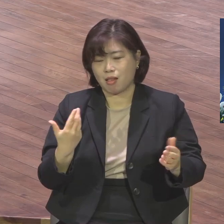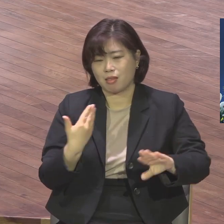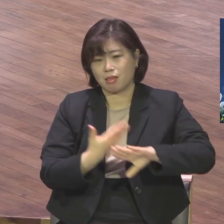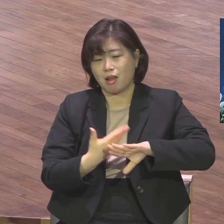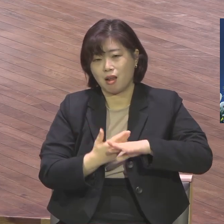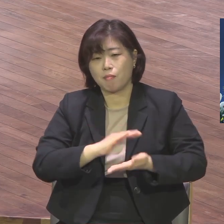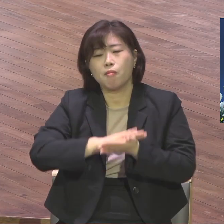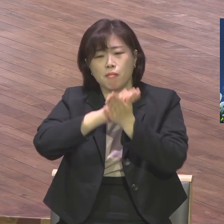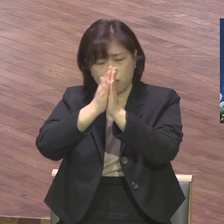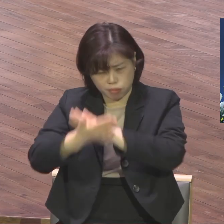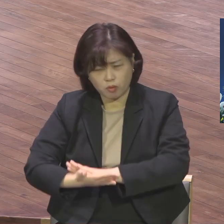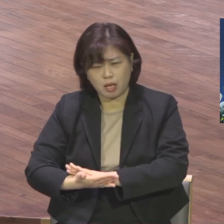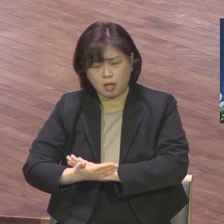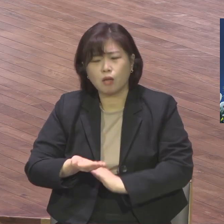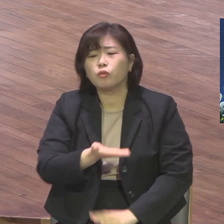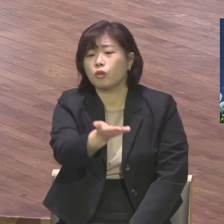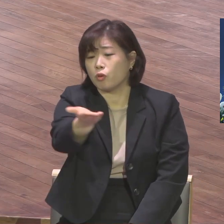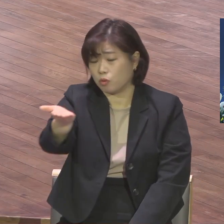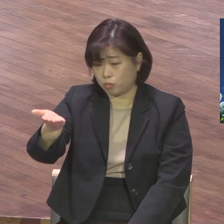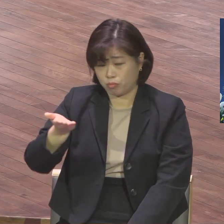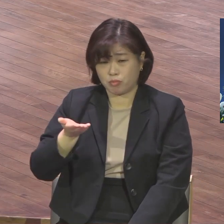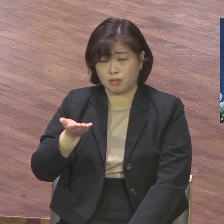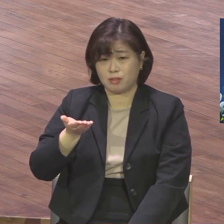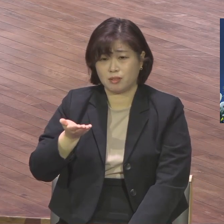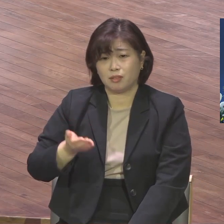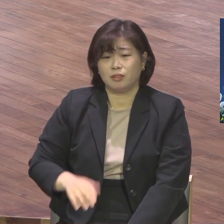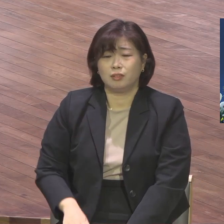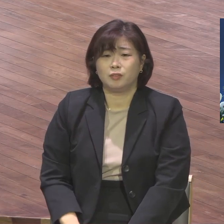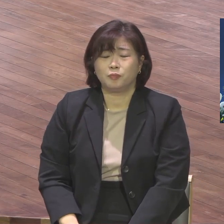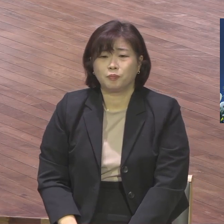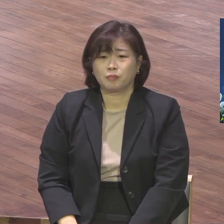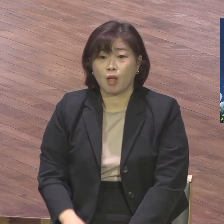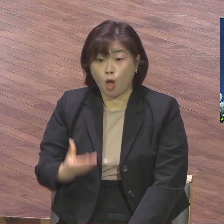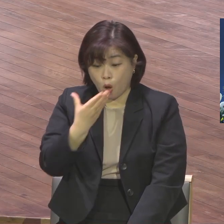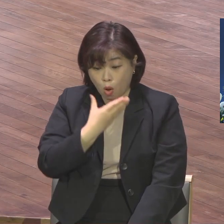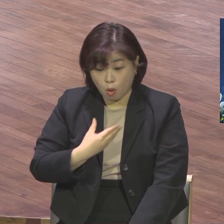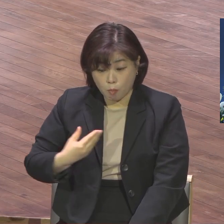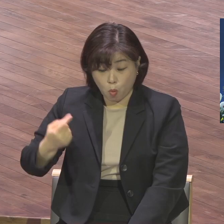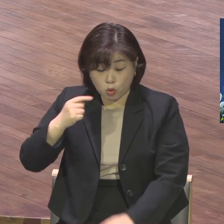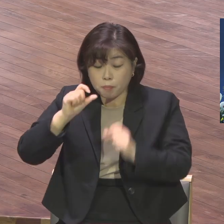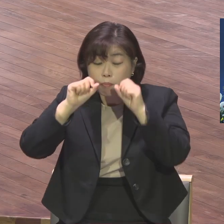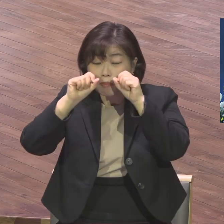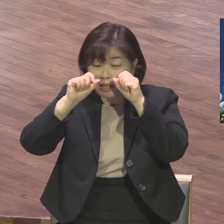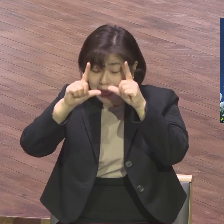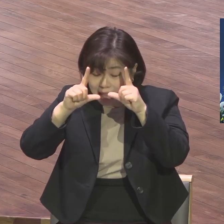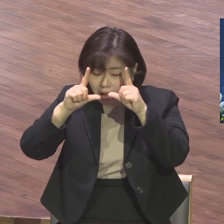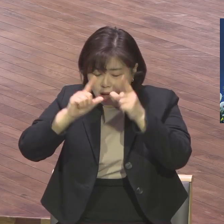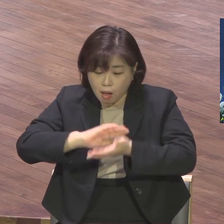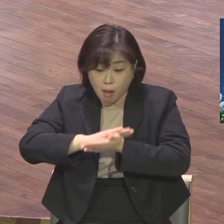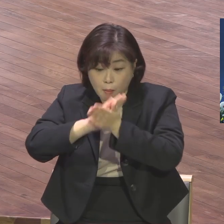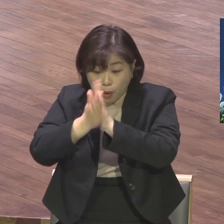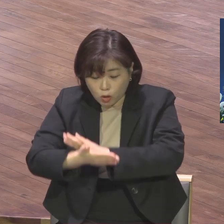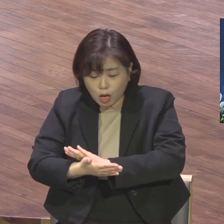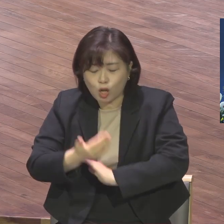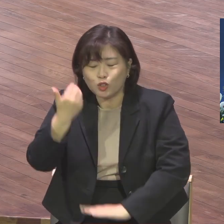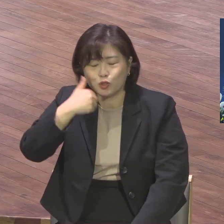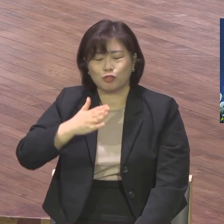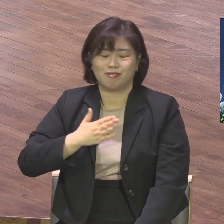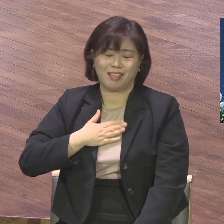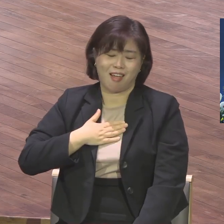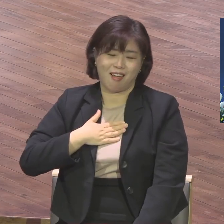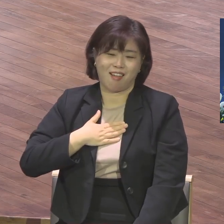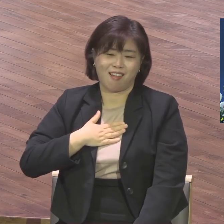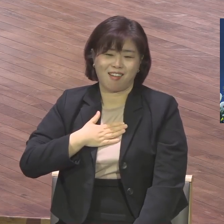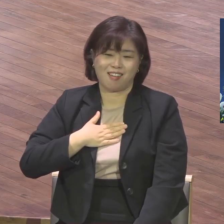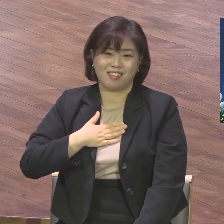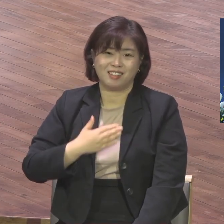새로운 피조물로 변화된 존재가 바로 복음 가진 성도예요. 아멘. 복음 가진